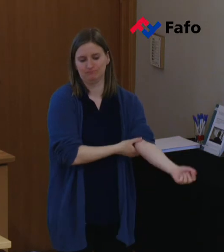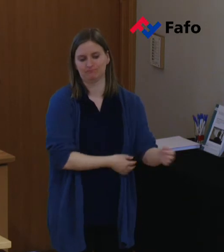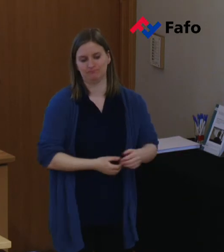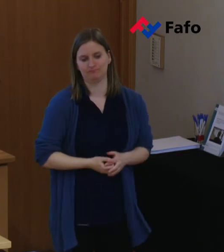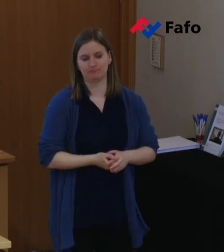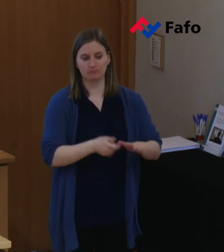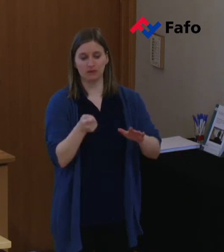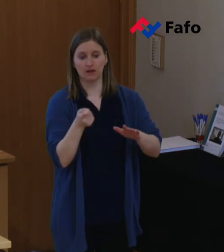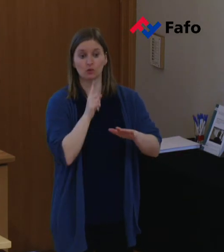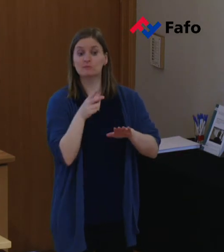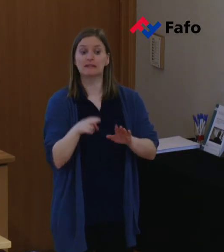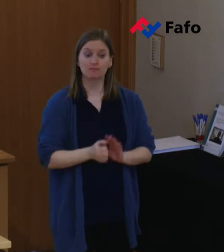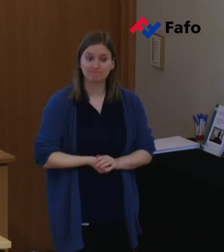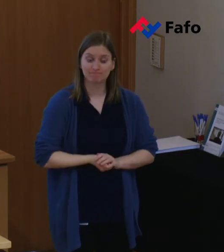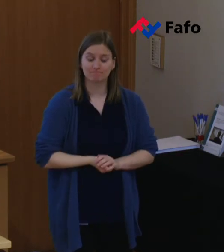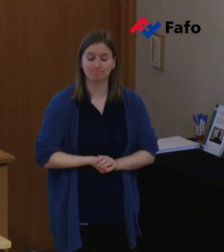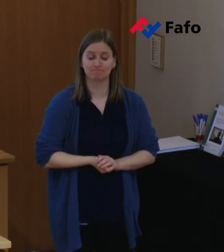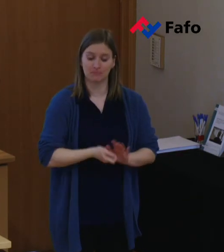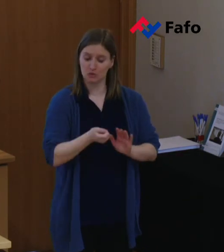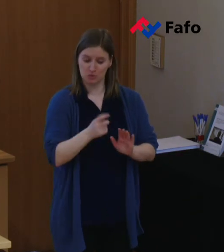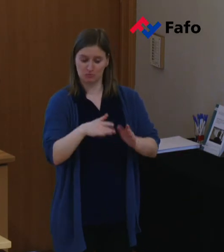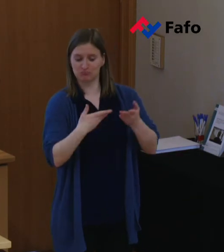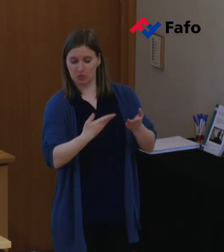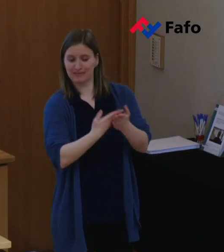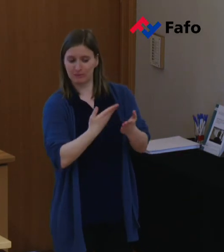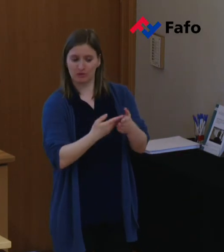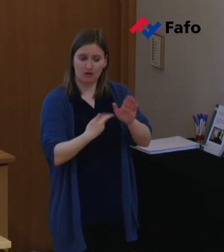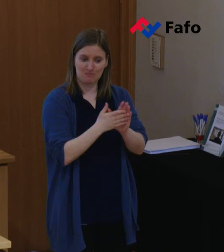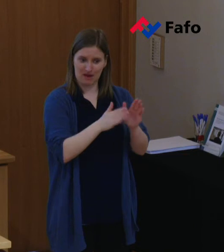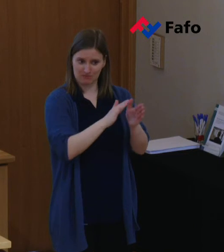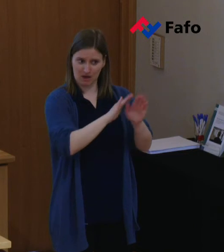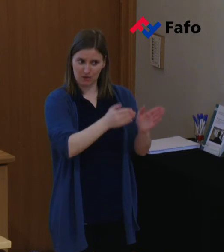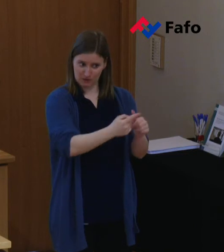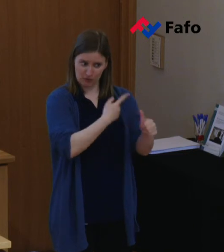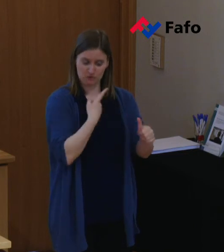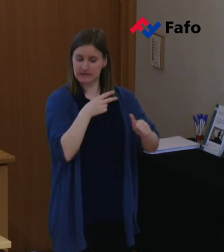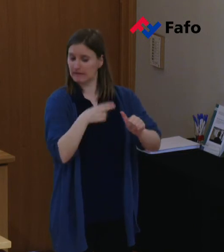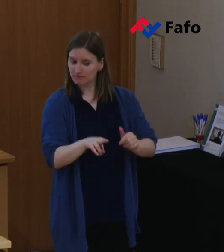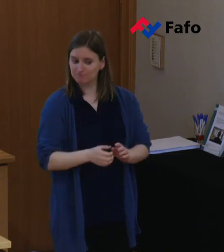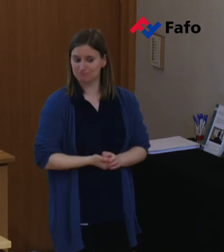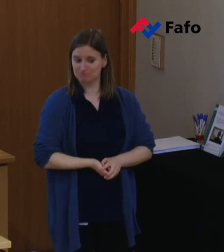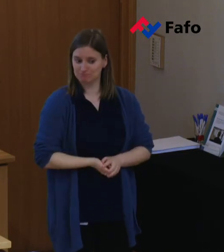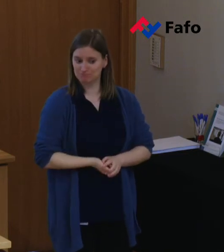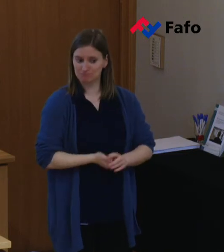Det noen som har sagt nei til det. Det jo noen av de som har blitt tilbudt om å være med I Housing First som har sagt nei, og